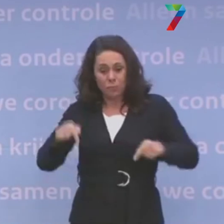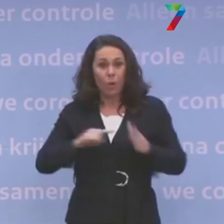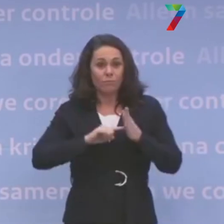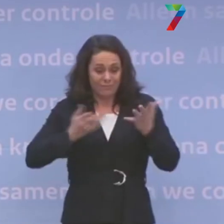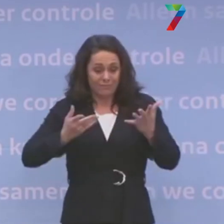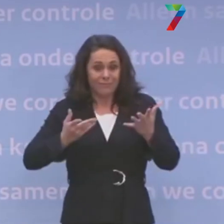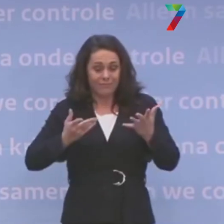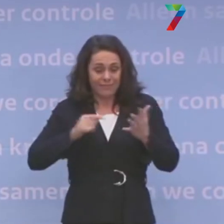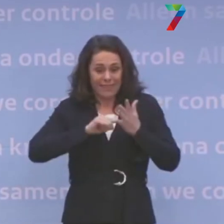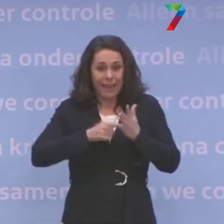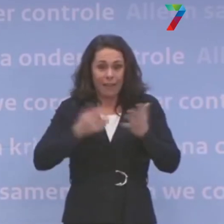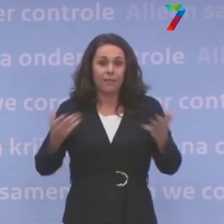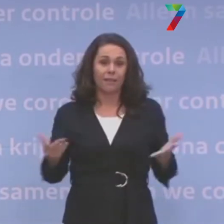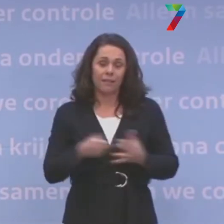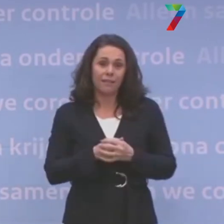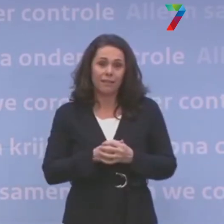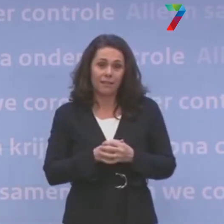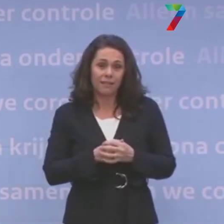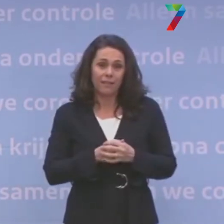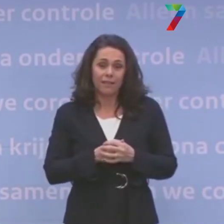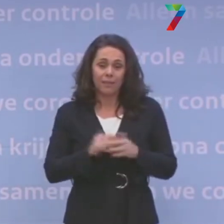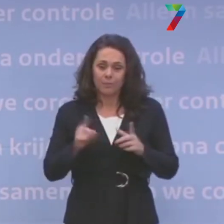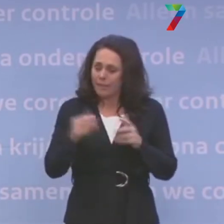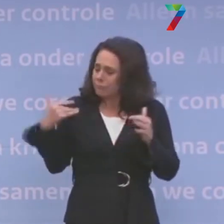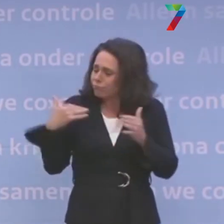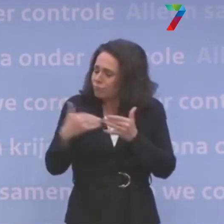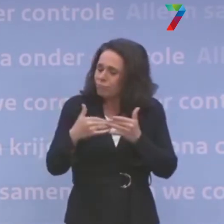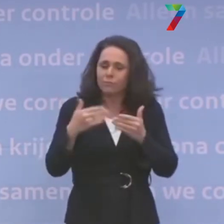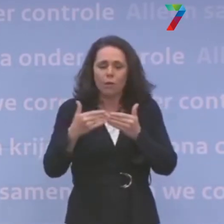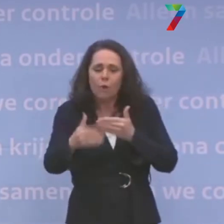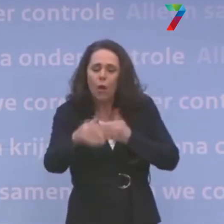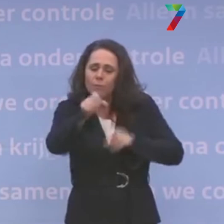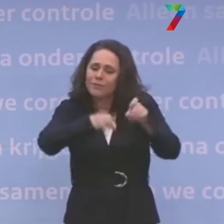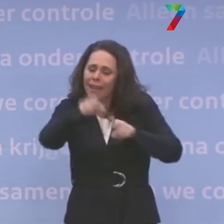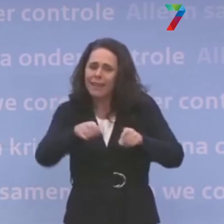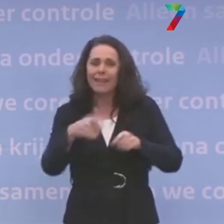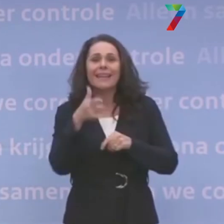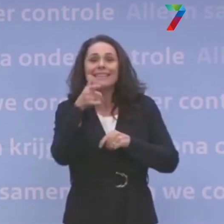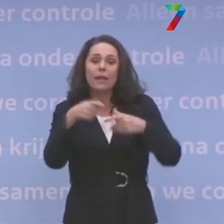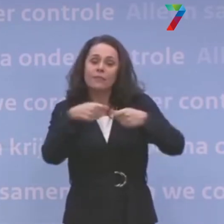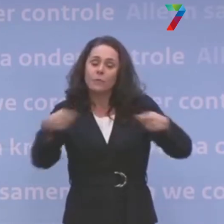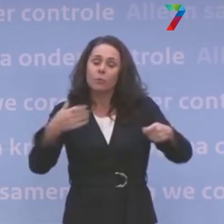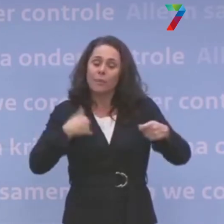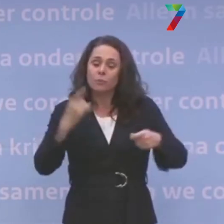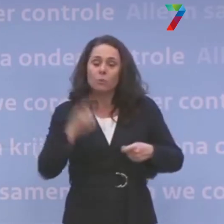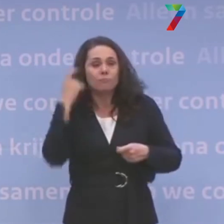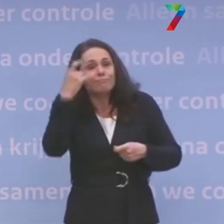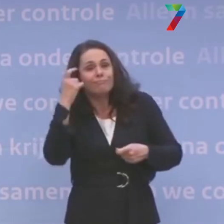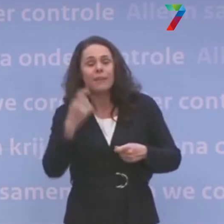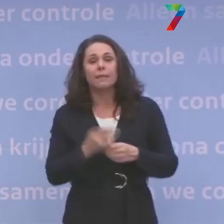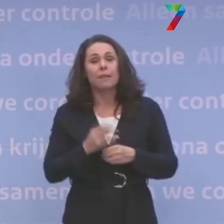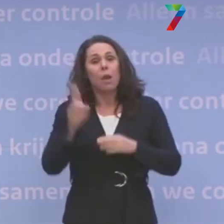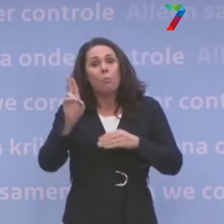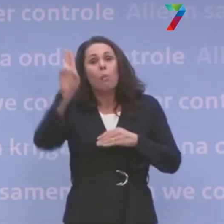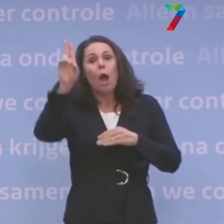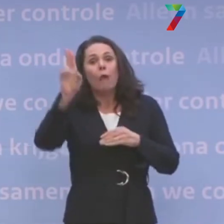staan. En dat is ook de afweging die we dus de komende weken met elkaar als land met 17 mensen zullen moeten blijven maken. En ik beloof u dat